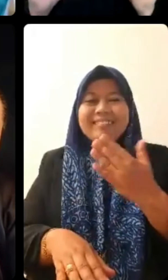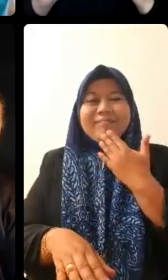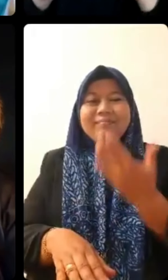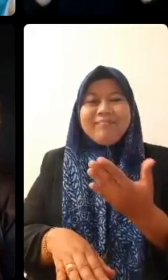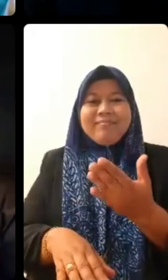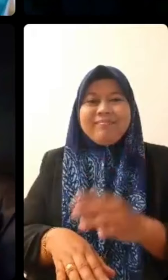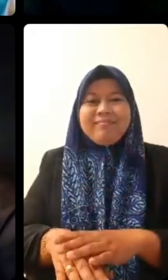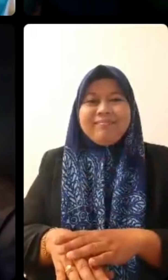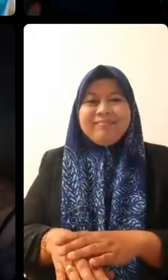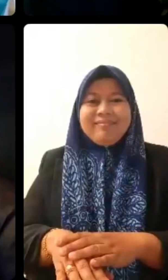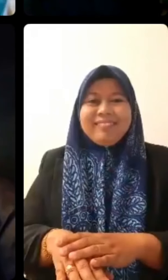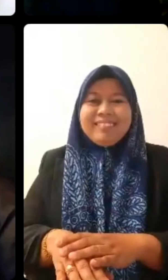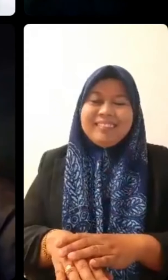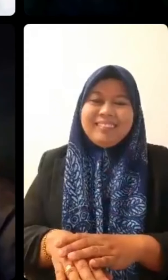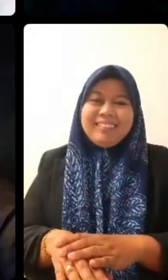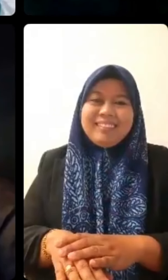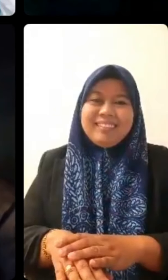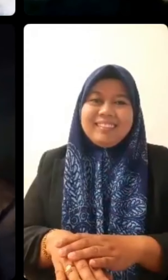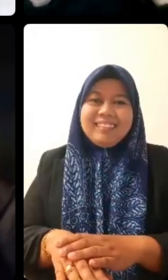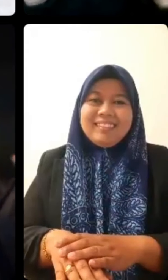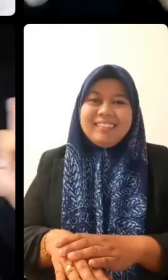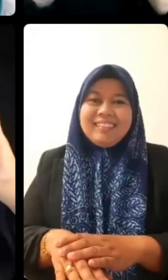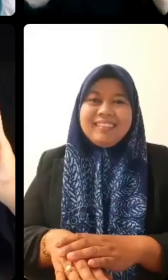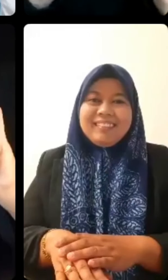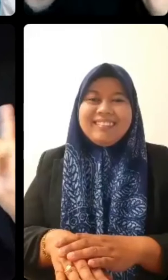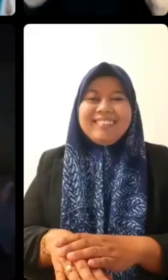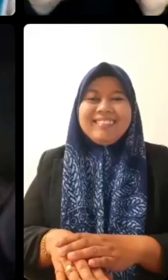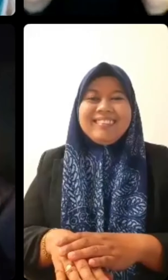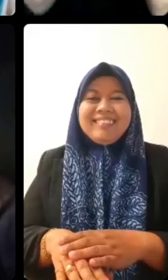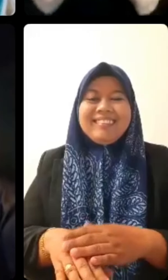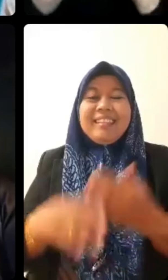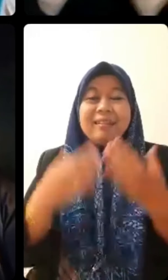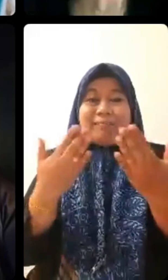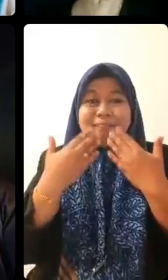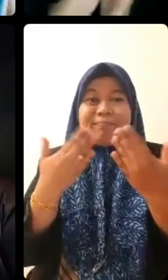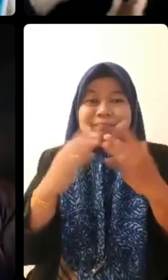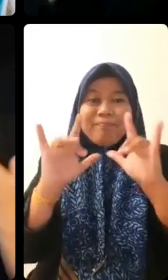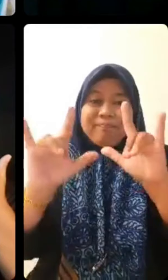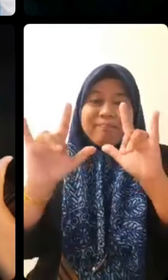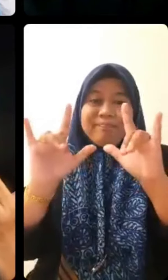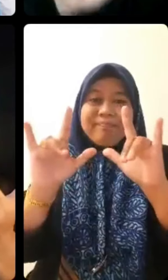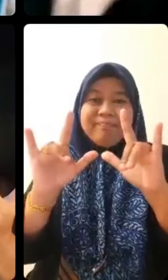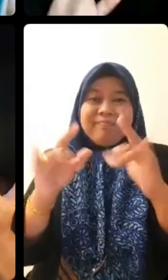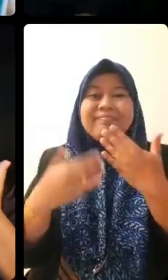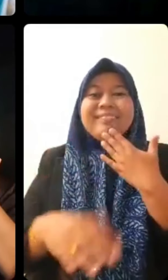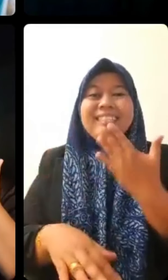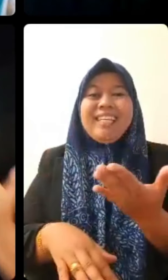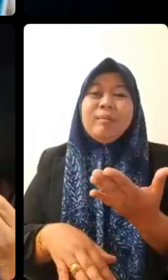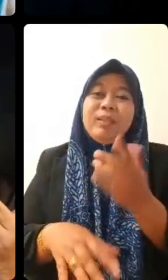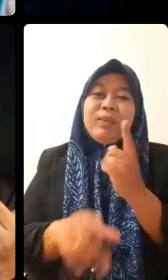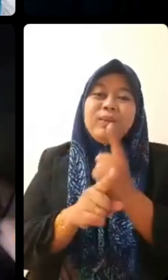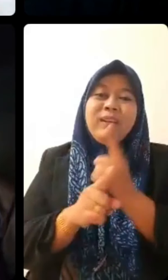kepada penonton yang sudah sampai ke akhir. Terima kasih. Terima kasih macam ni kan? Kan?